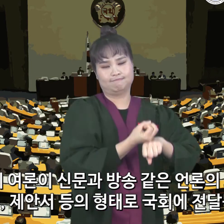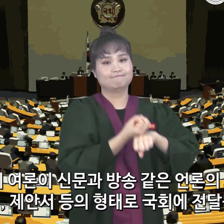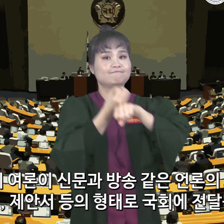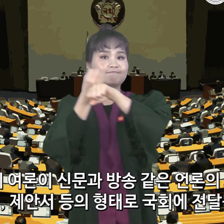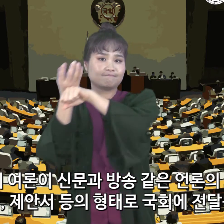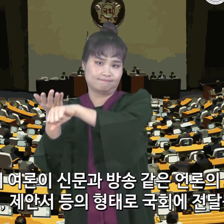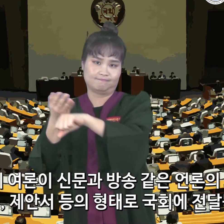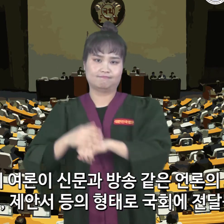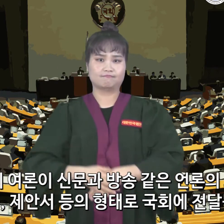전달됩니다.